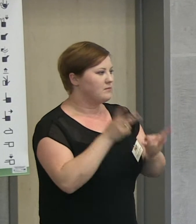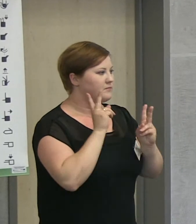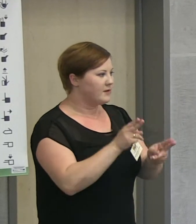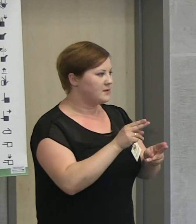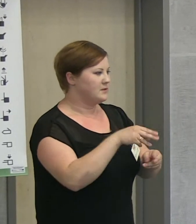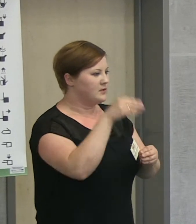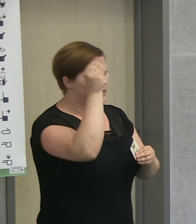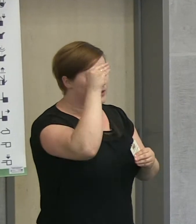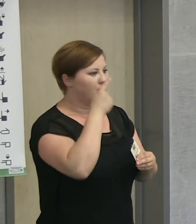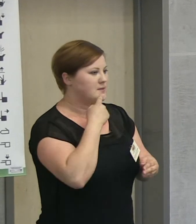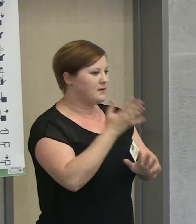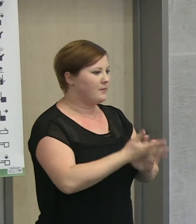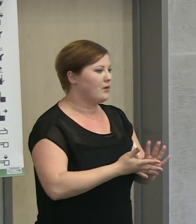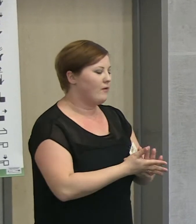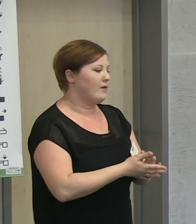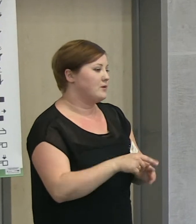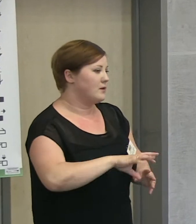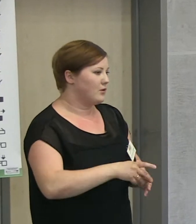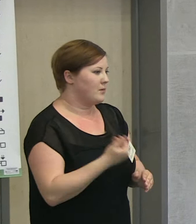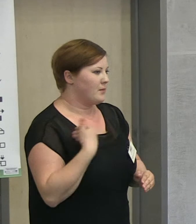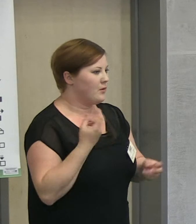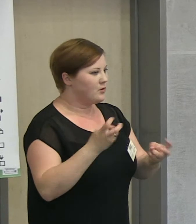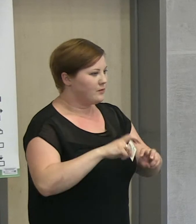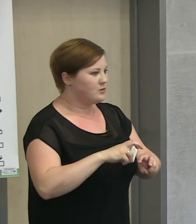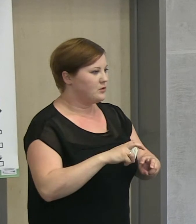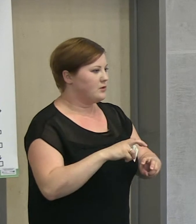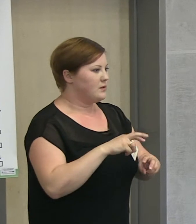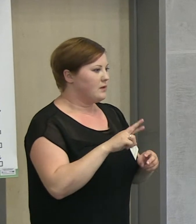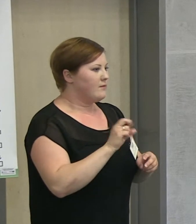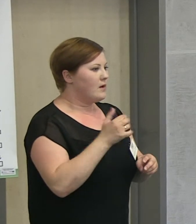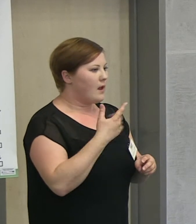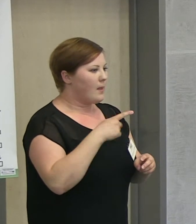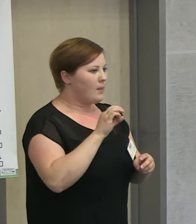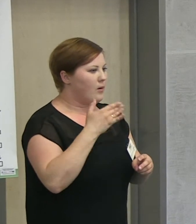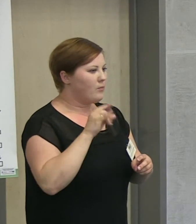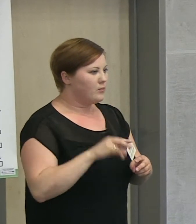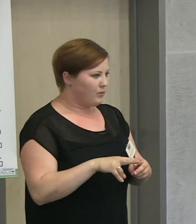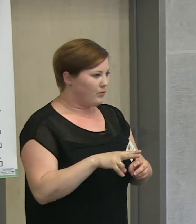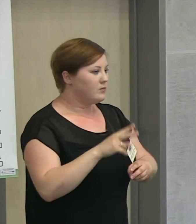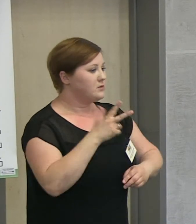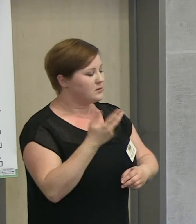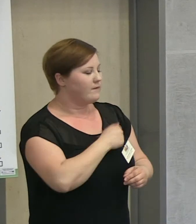języka migowego. Takie grupy zostały utworzone w Radomiu i trzy w Warszawie.